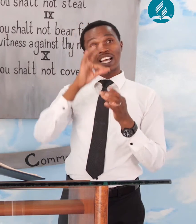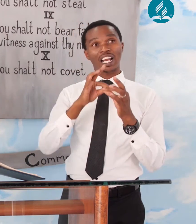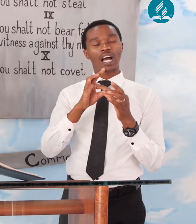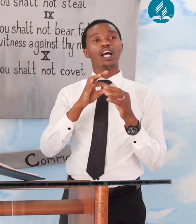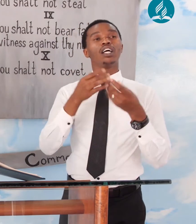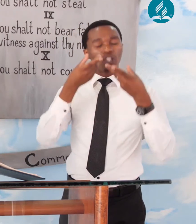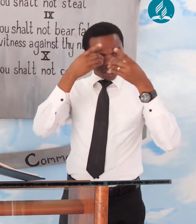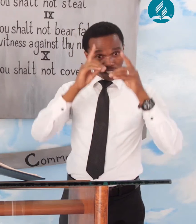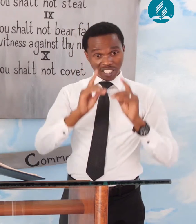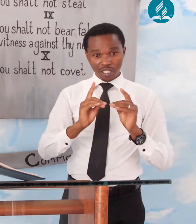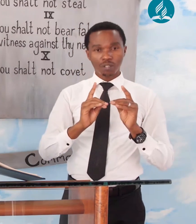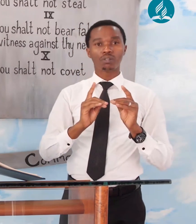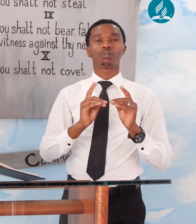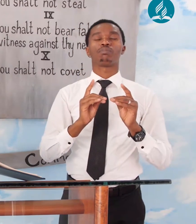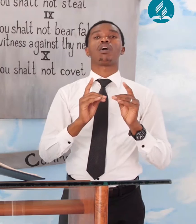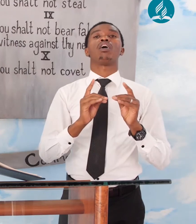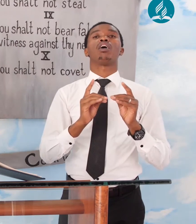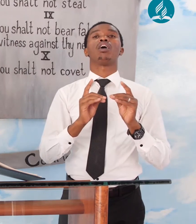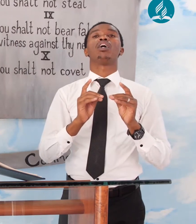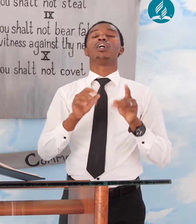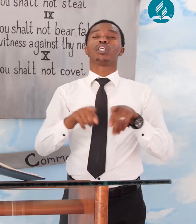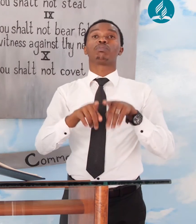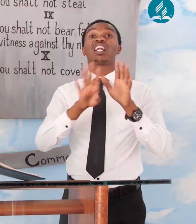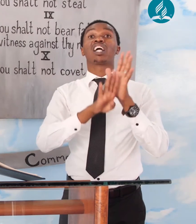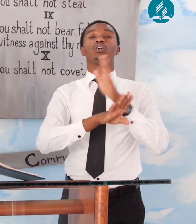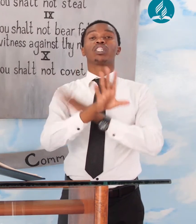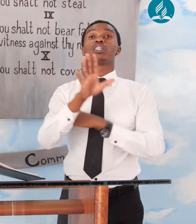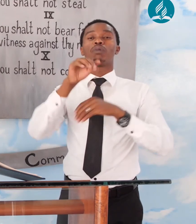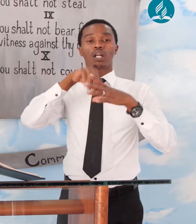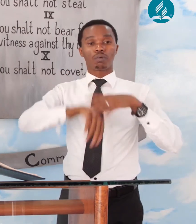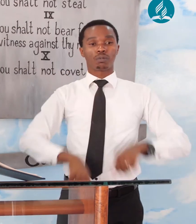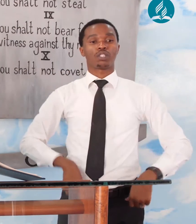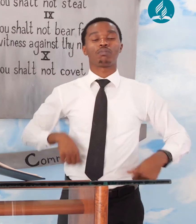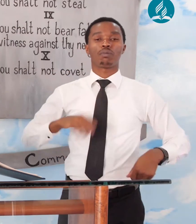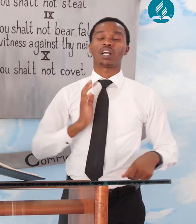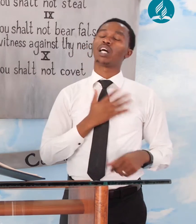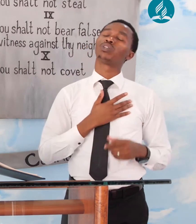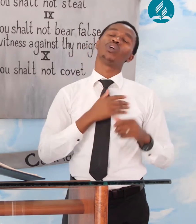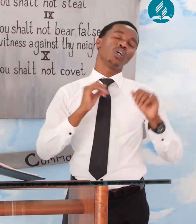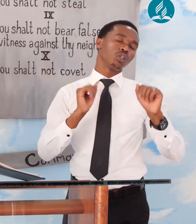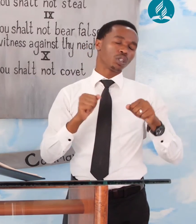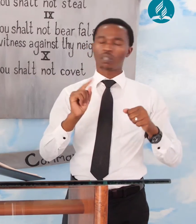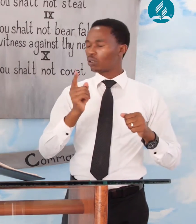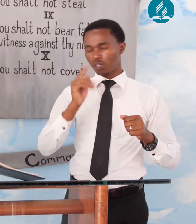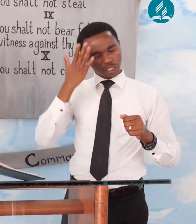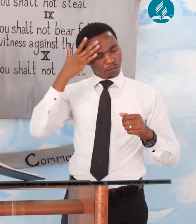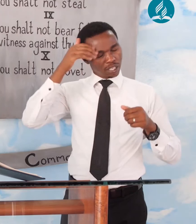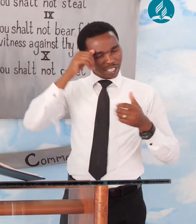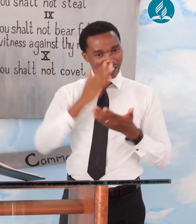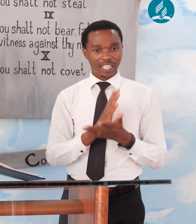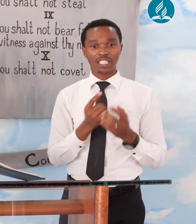ibyemezo cyangwa se gahunda z'Imana mu buzima bwacu nubwo tutaba tuzisobanukiwe ariko ku